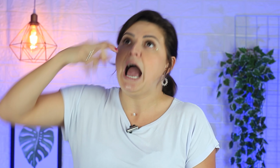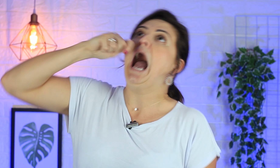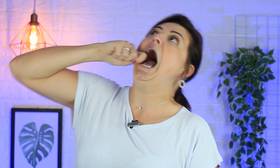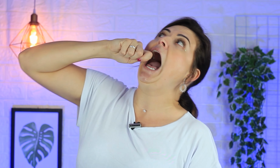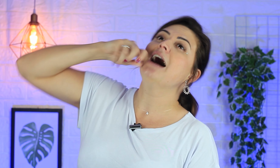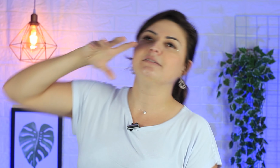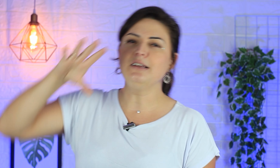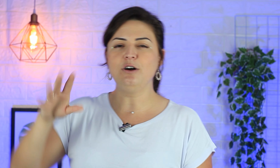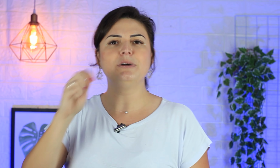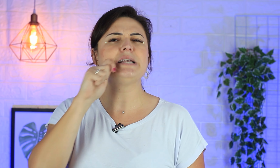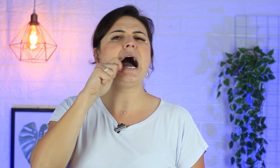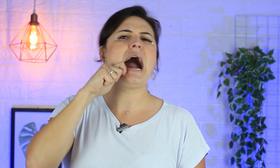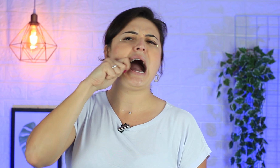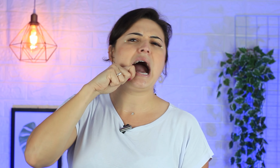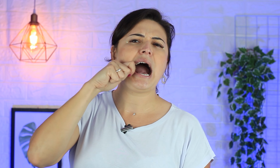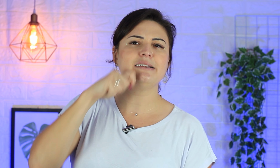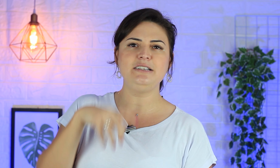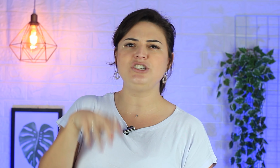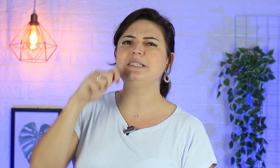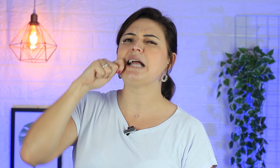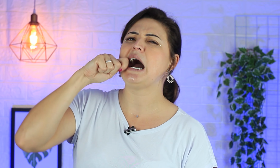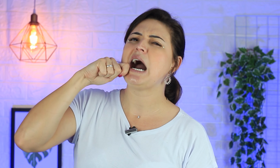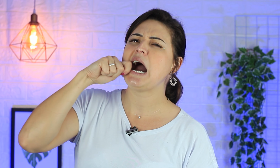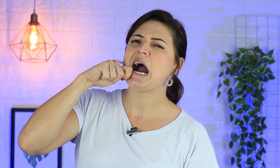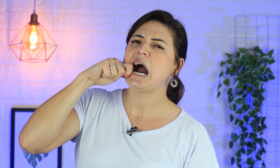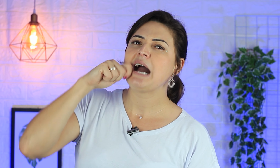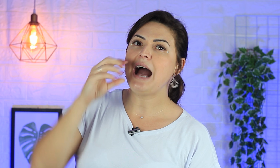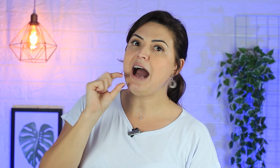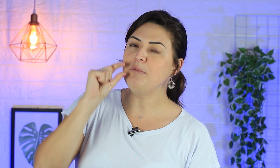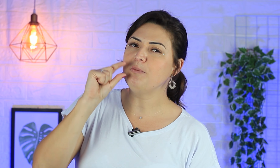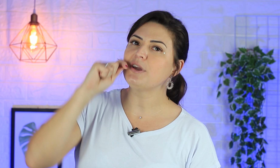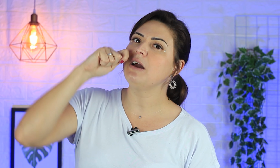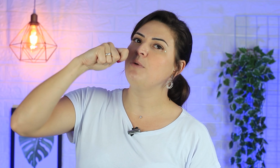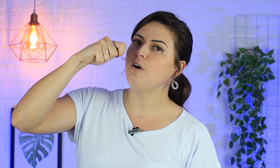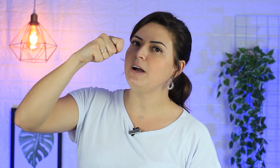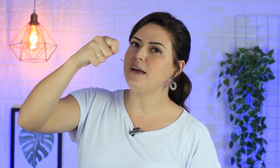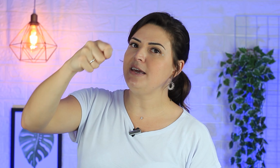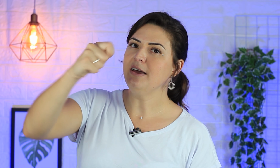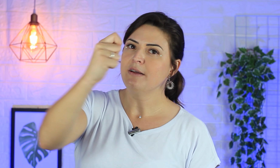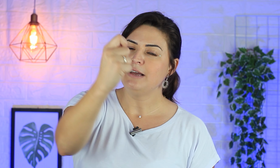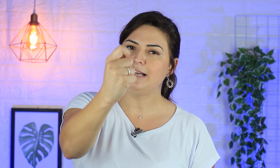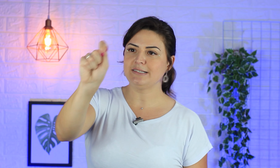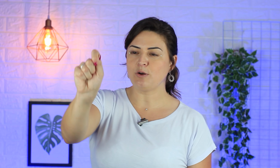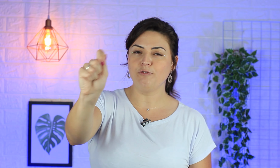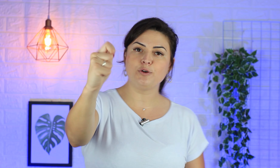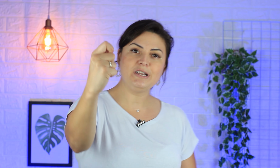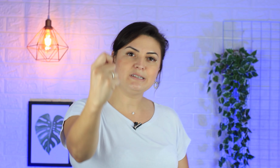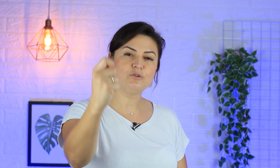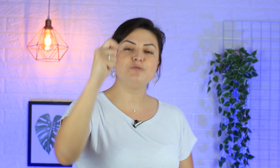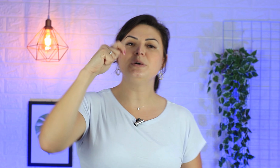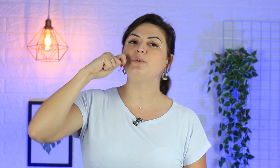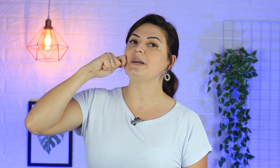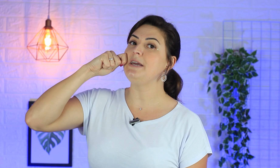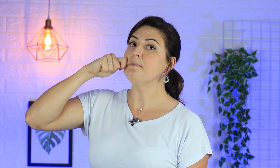fazer... Ah, não, mas, ah, dentista. Abre um pouquinho a boca e essa configuração de mão aqui,